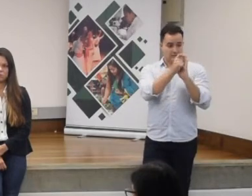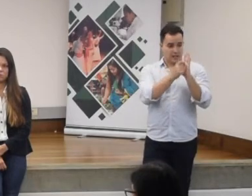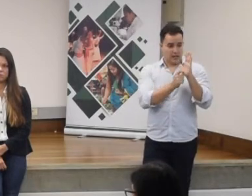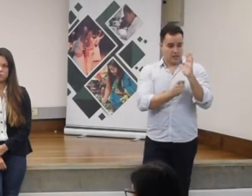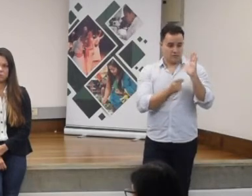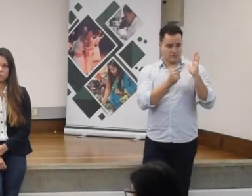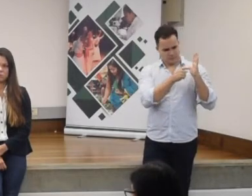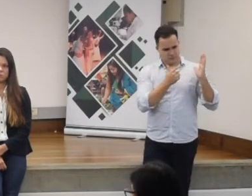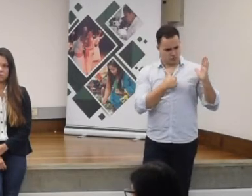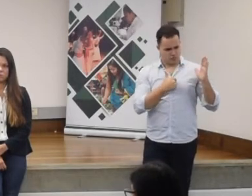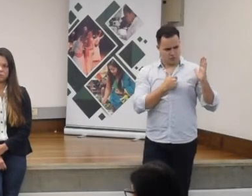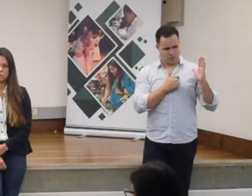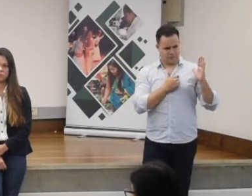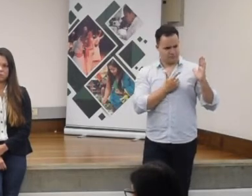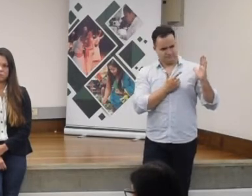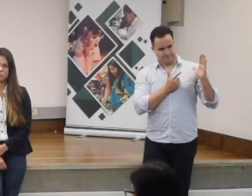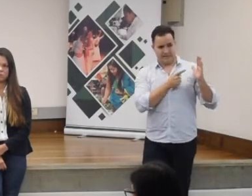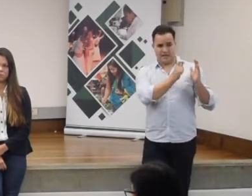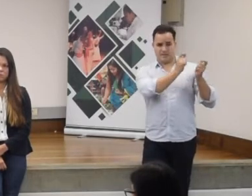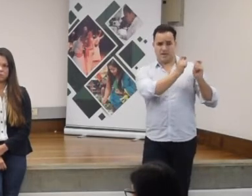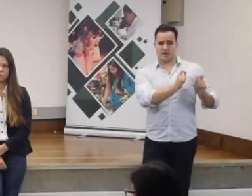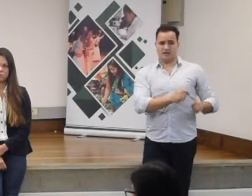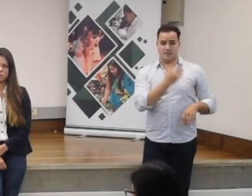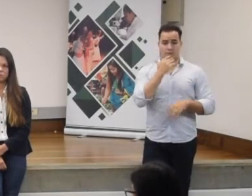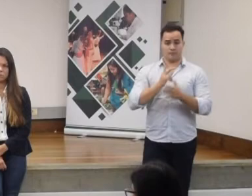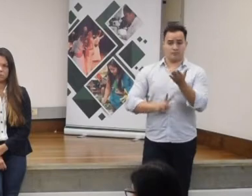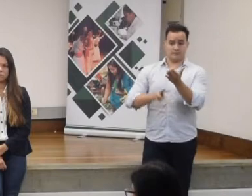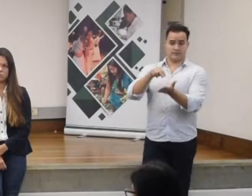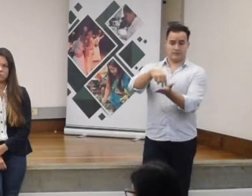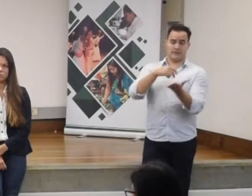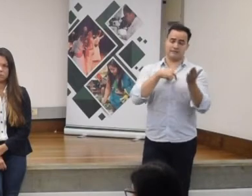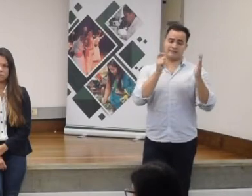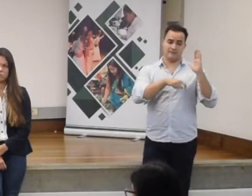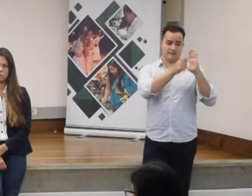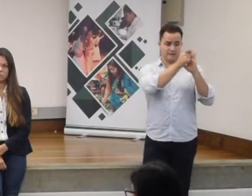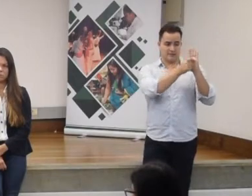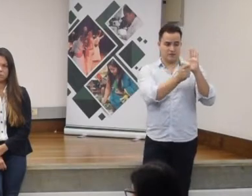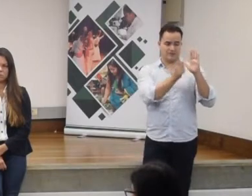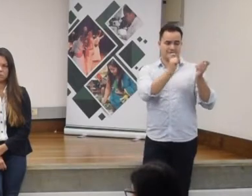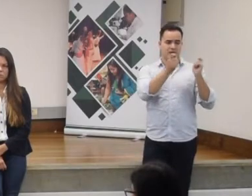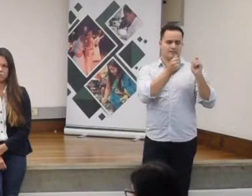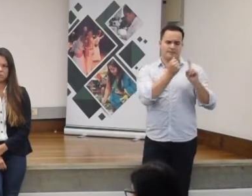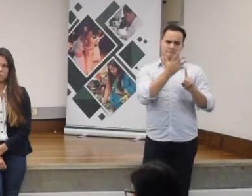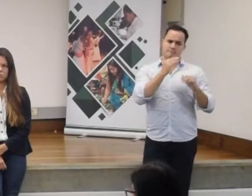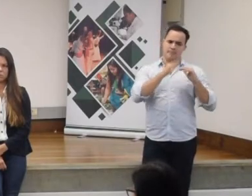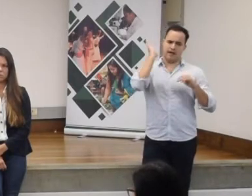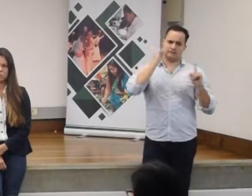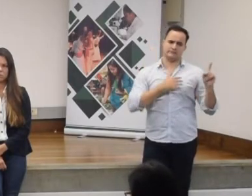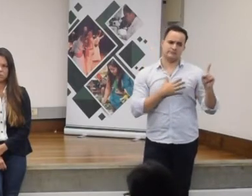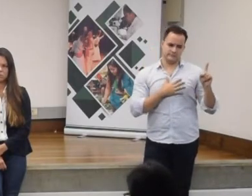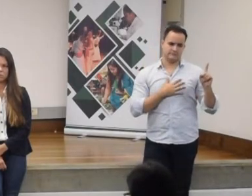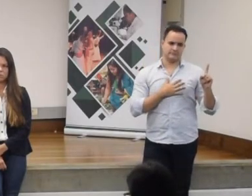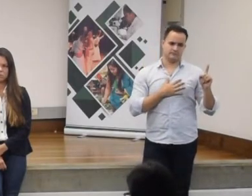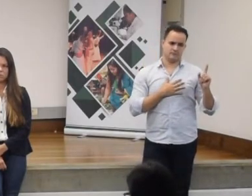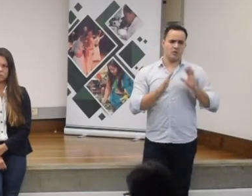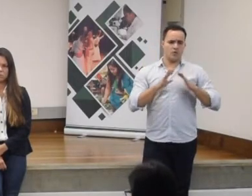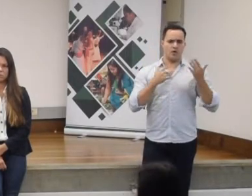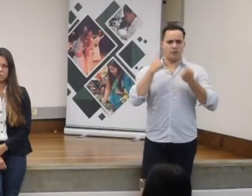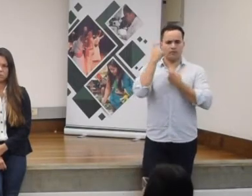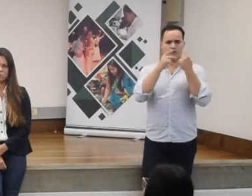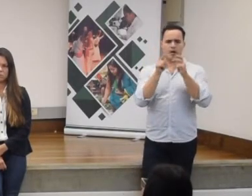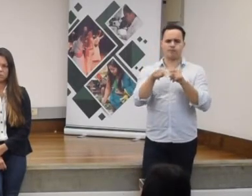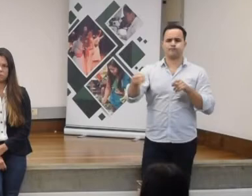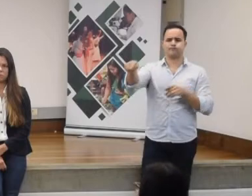con dignidad nos implicaría, por ejemplo, unos indicadores más de impacto. Cómo pensarnos las formas en que están las